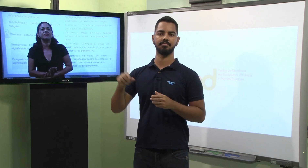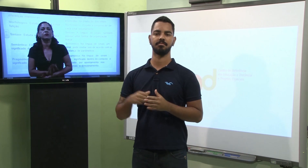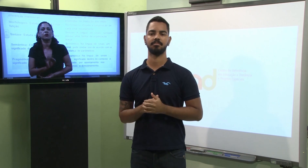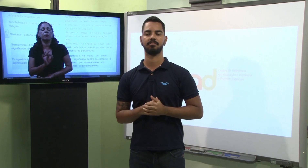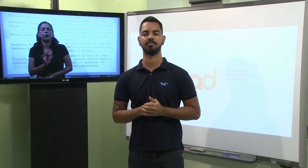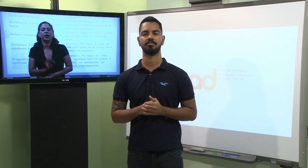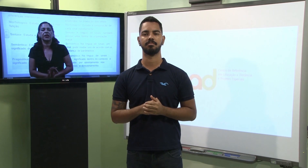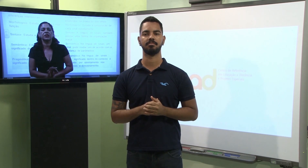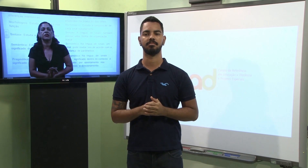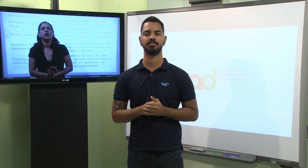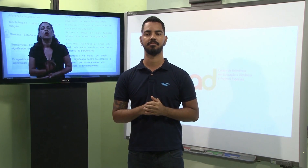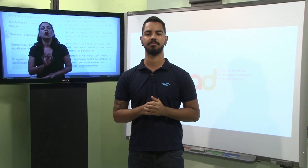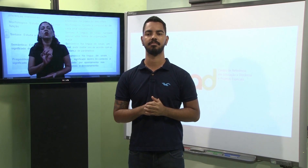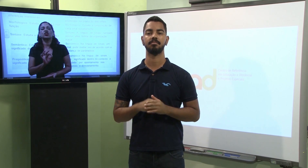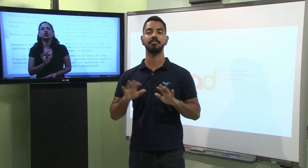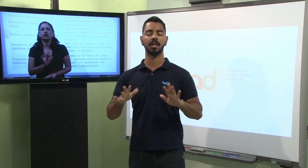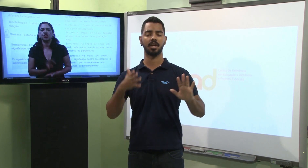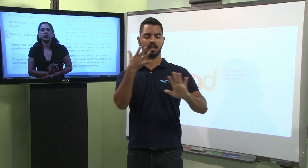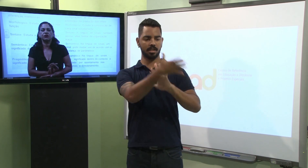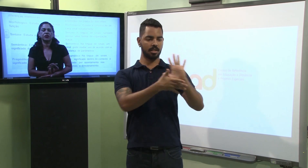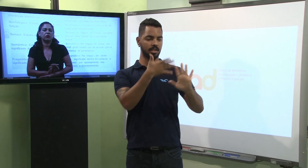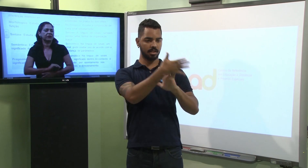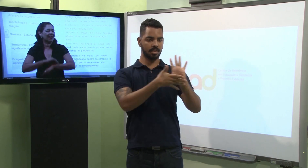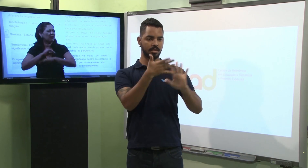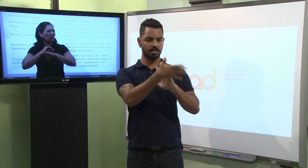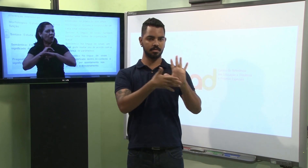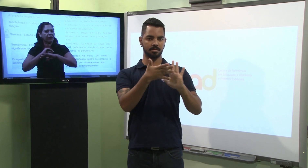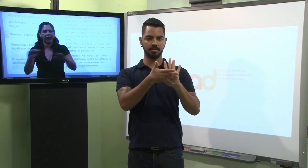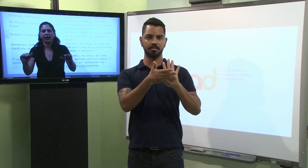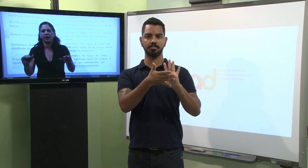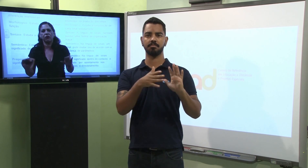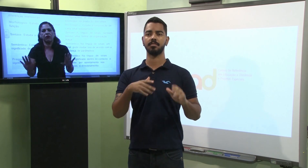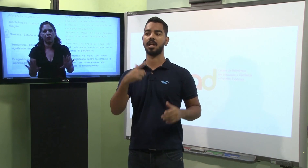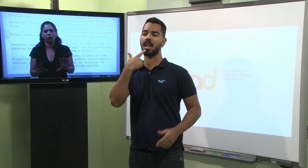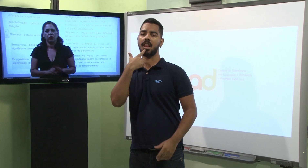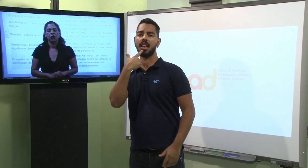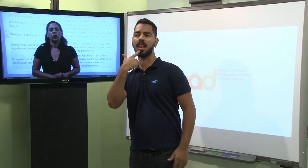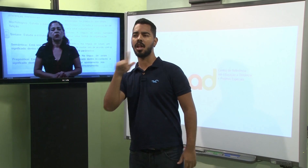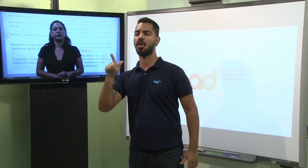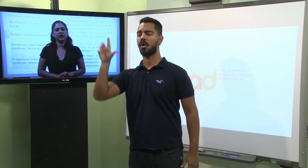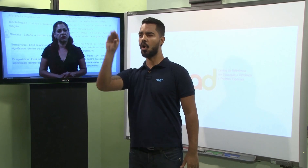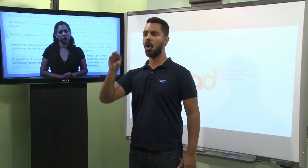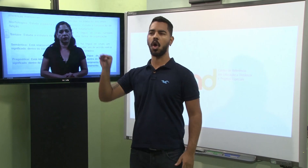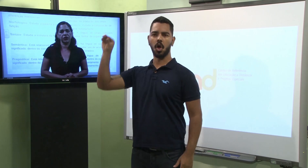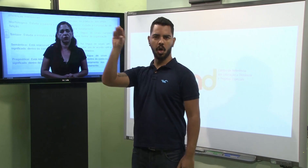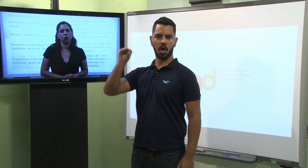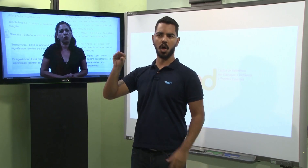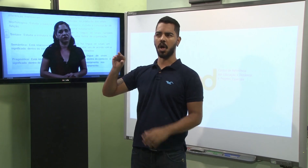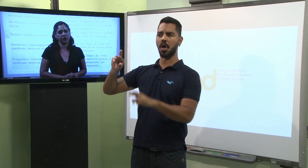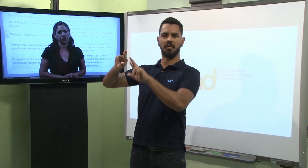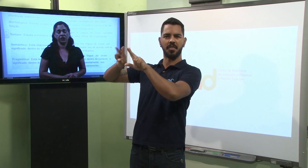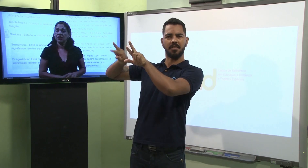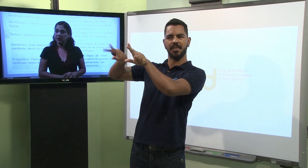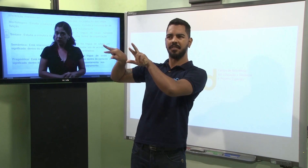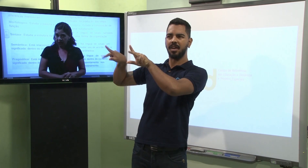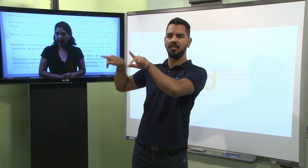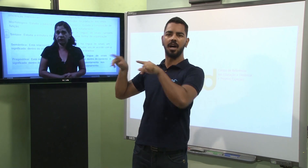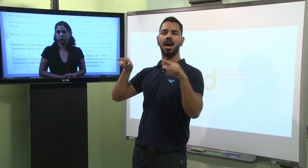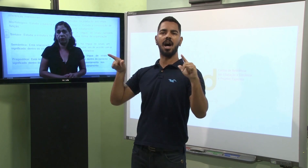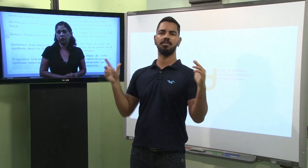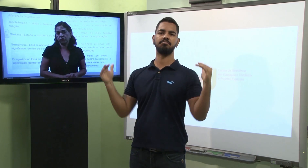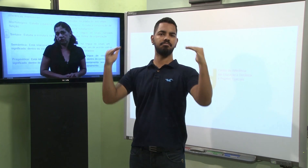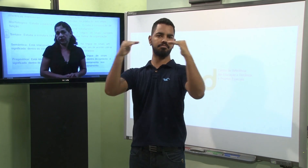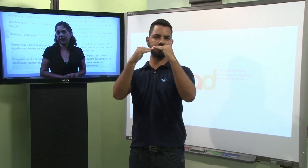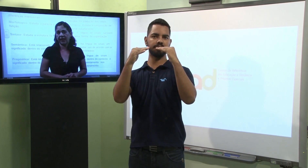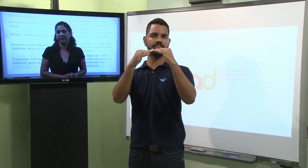os mesmos componentes constitutivos encontrados em qualquer língua oral. O signo linguístico, ou seja, seu